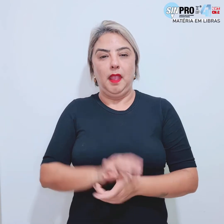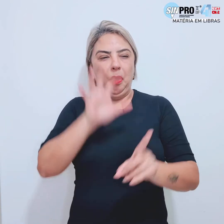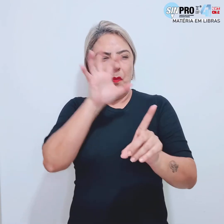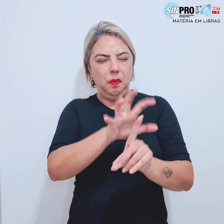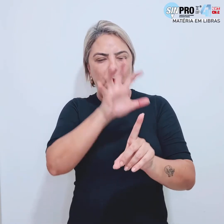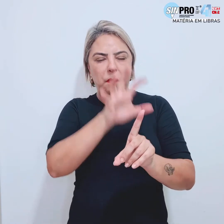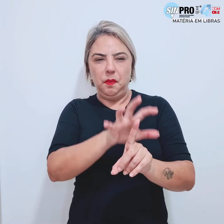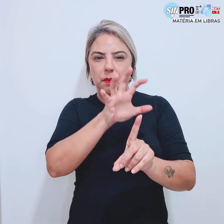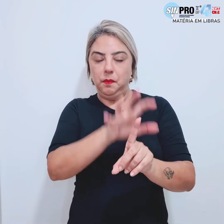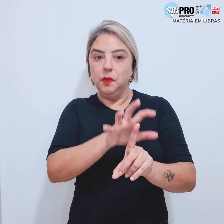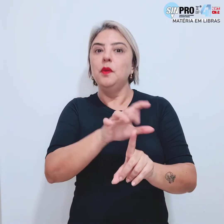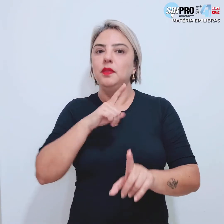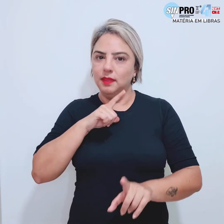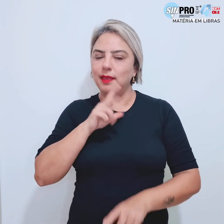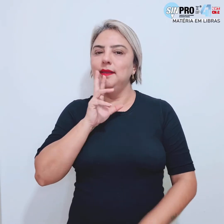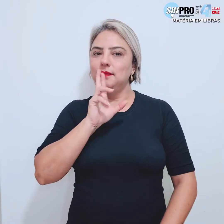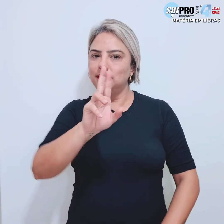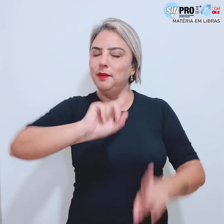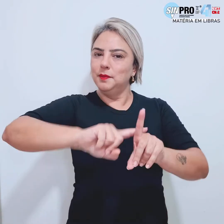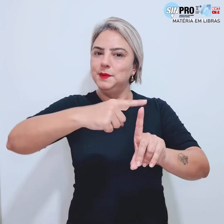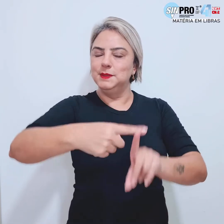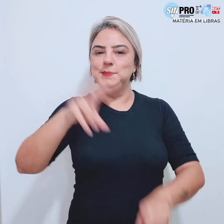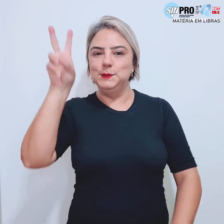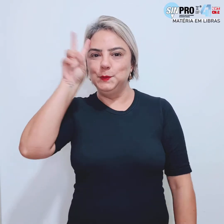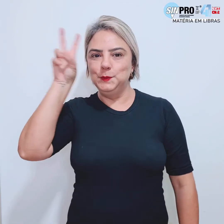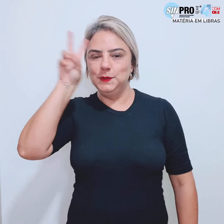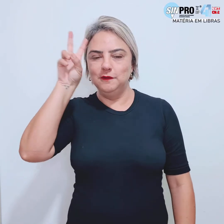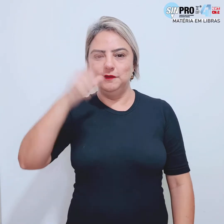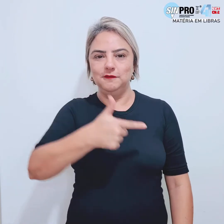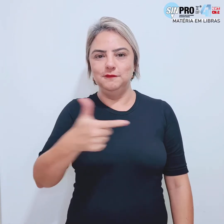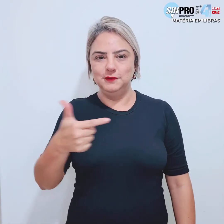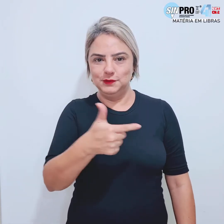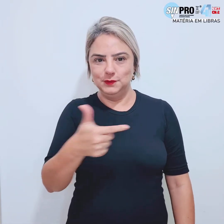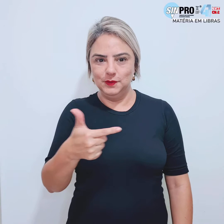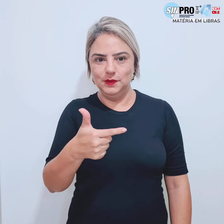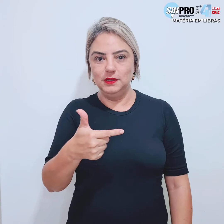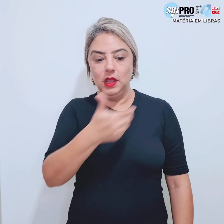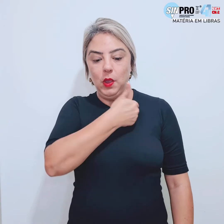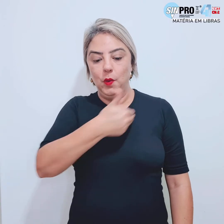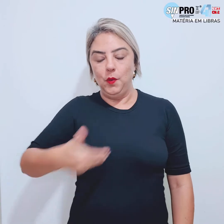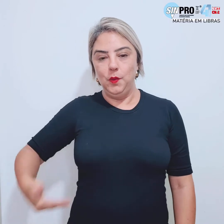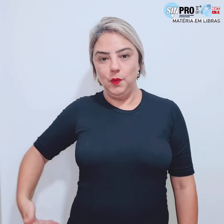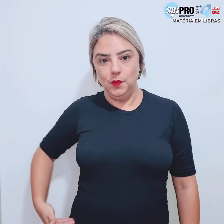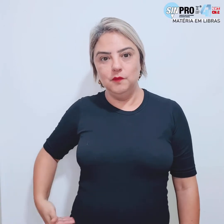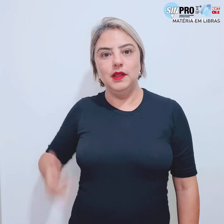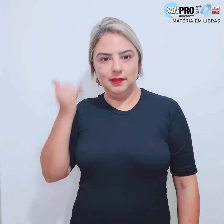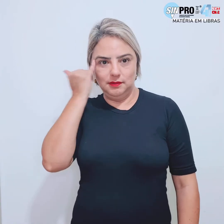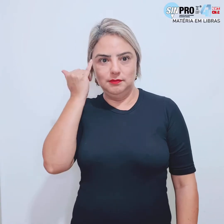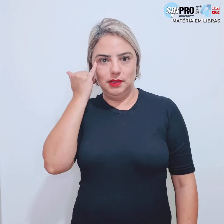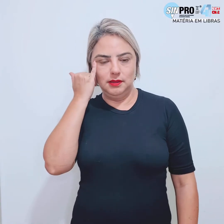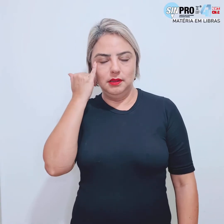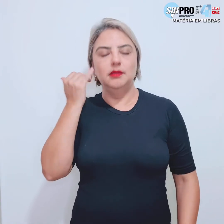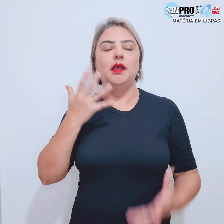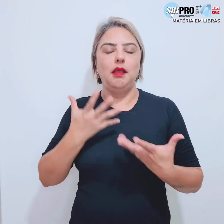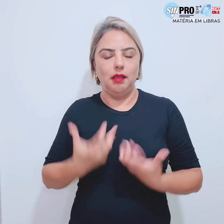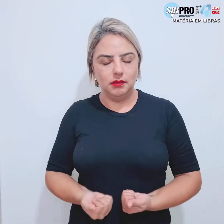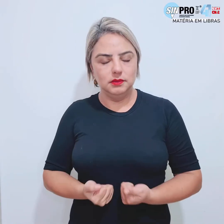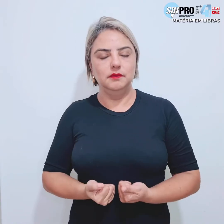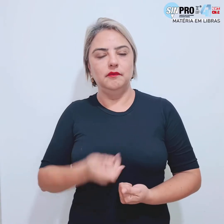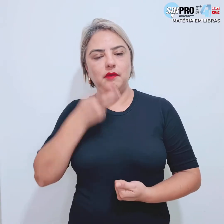A pressão tem mostrado efeitos. Na segunda-feira, 22, o governador admitiu, em suas